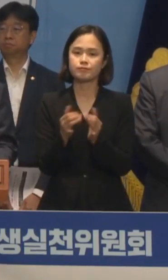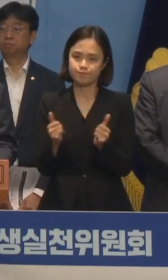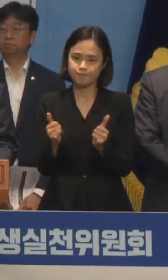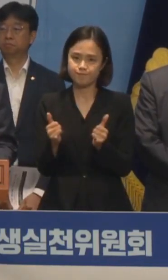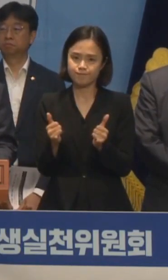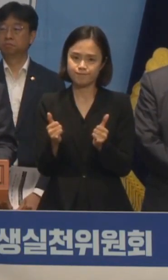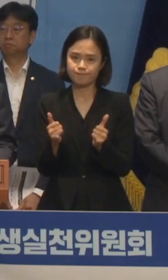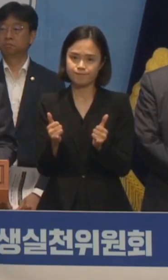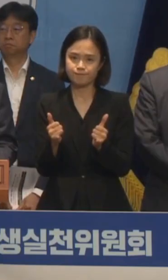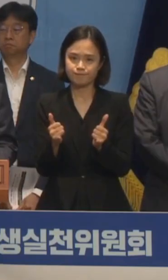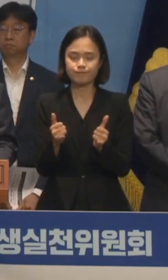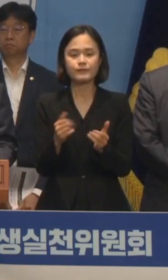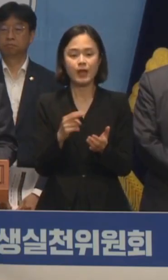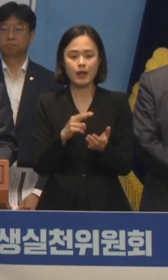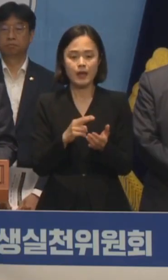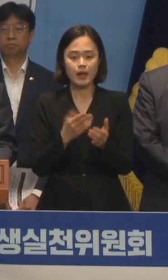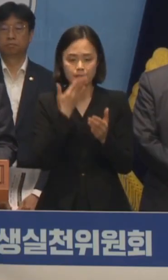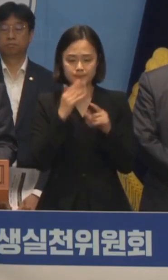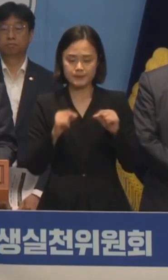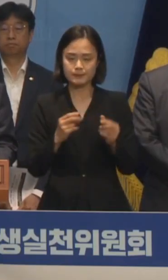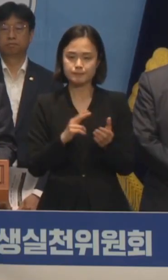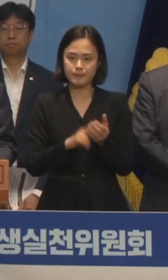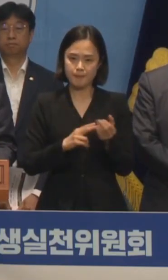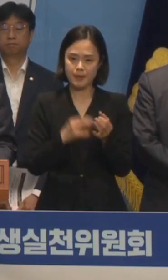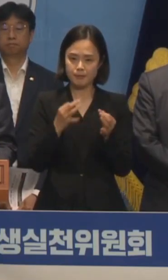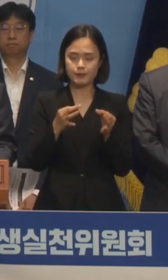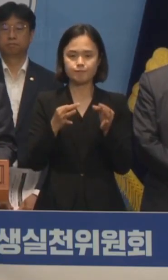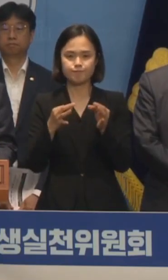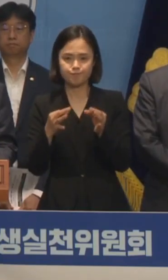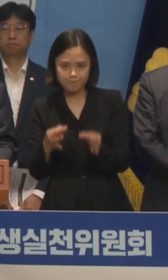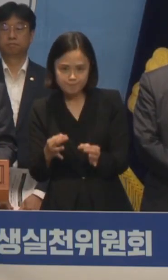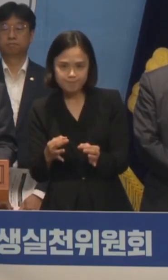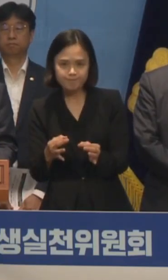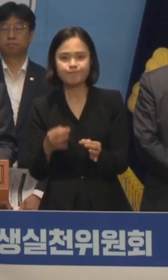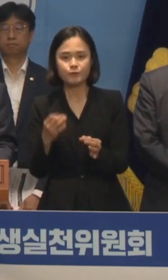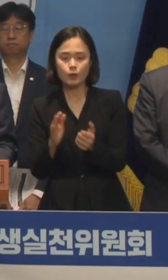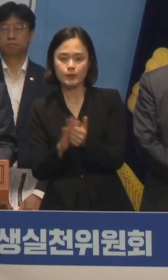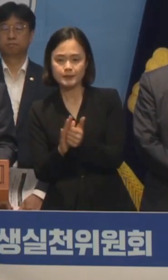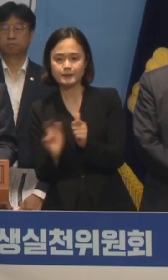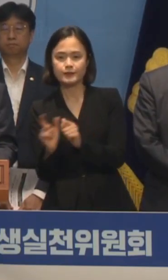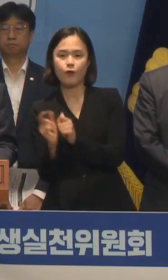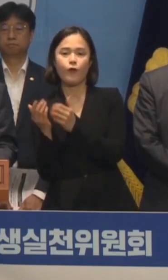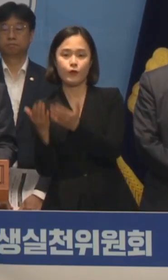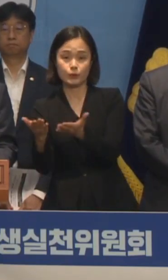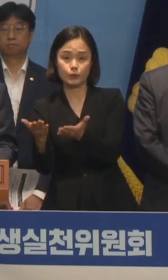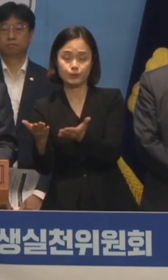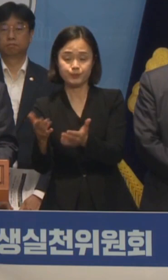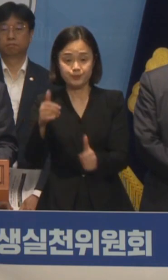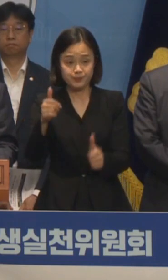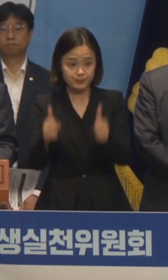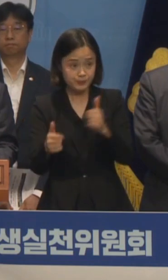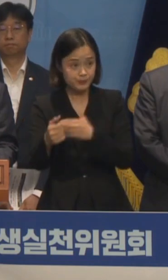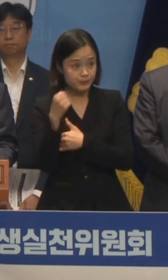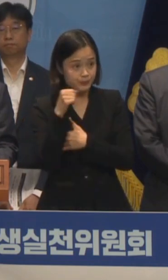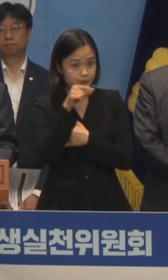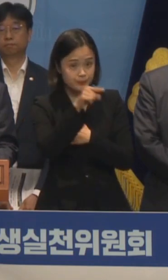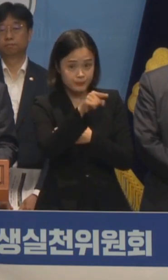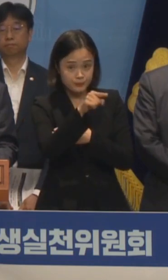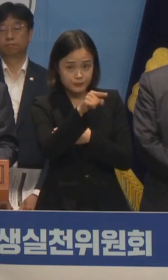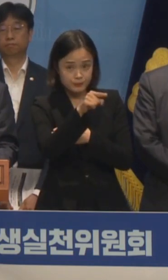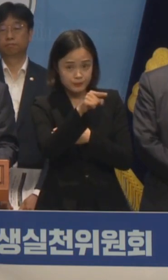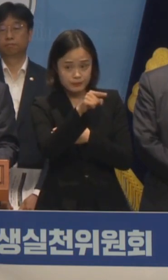서비스를 제공해 수수료율이 높은 배달앱에 비해 경쟁력을 갖추는 것이 시장의